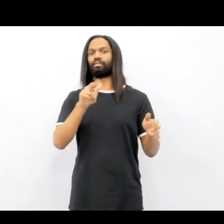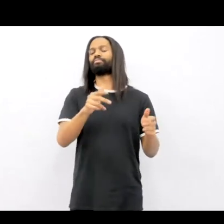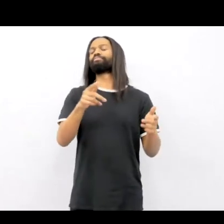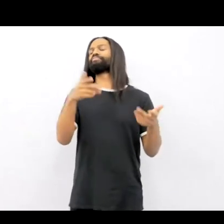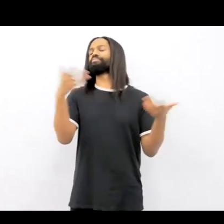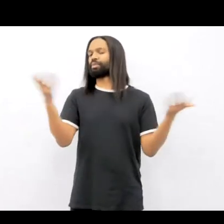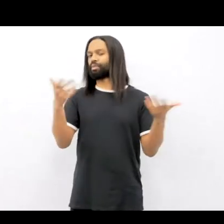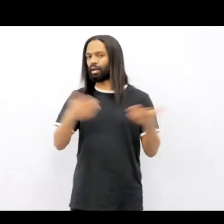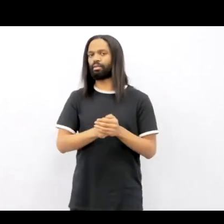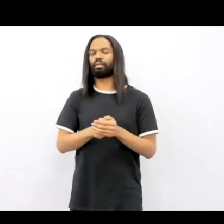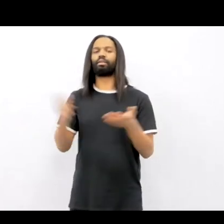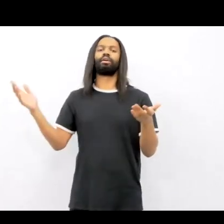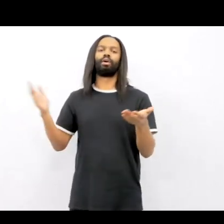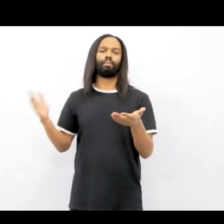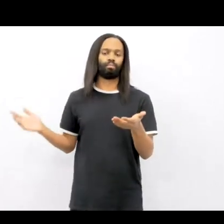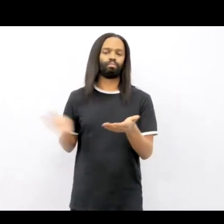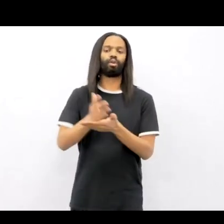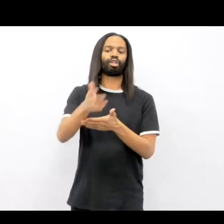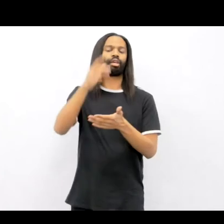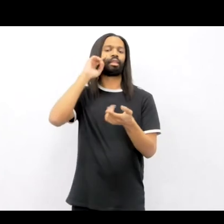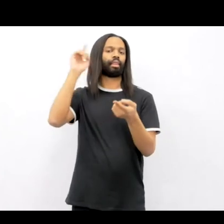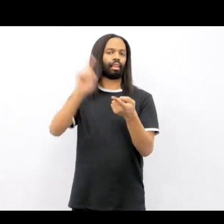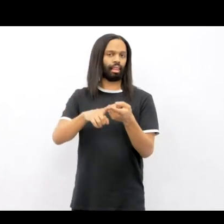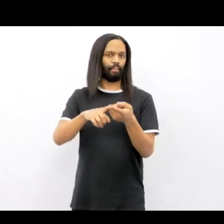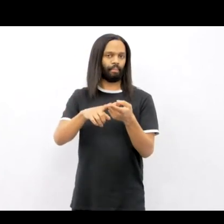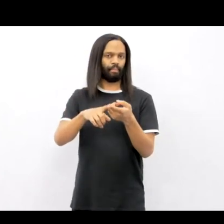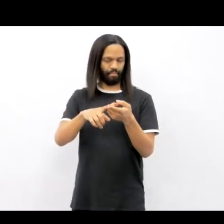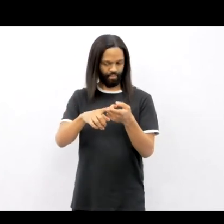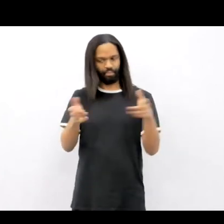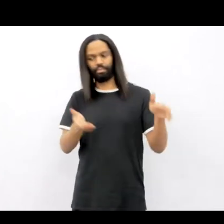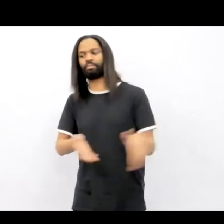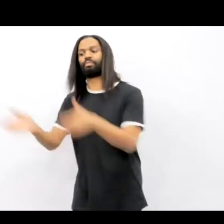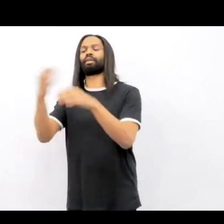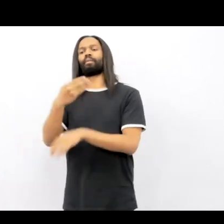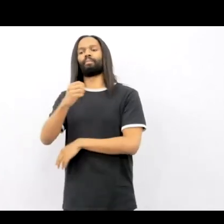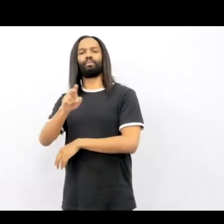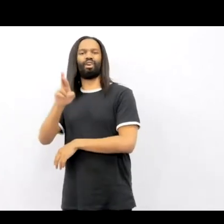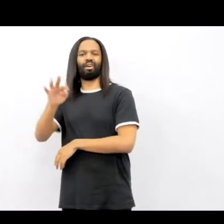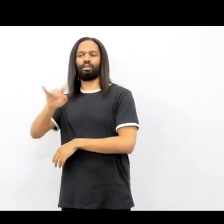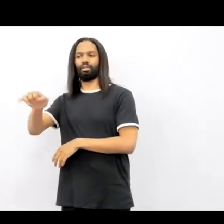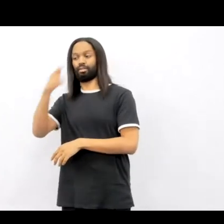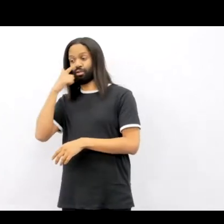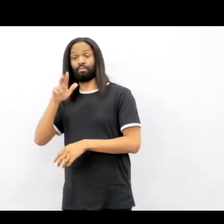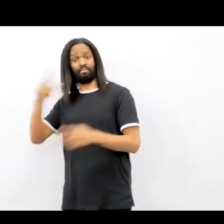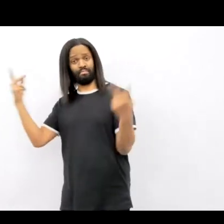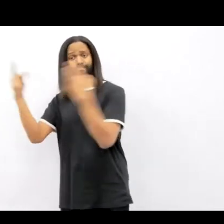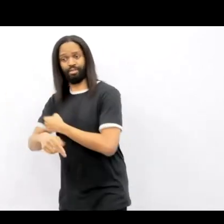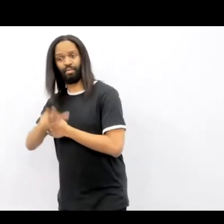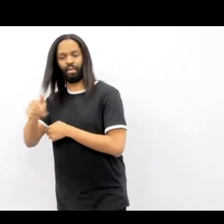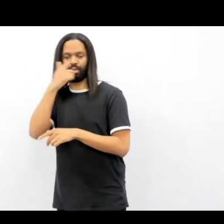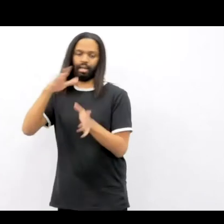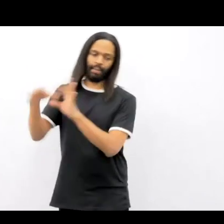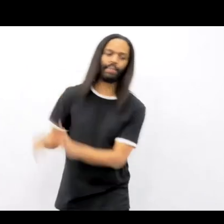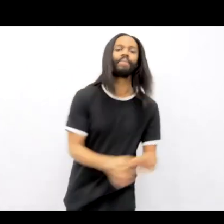'extension de la voie de la Meurthe, tel que cela avait été indiqué dès le début du mandat.